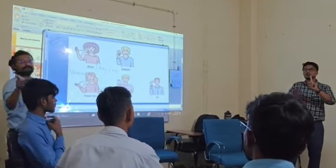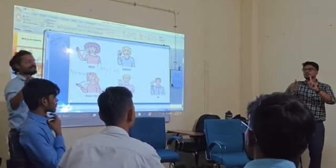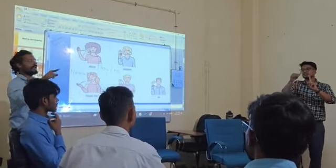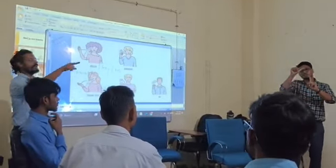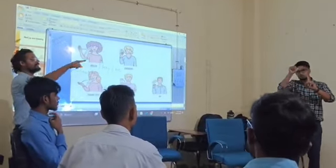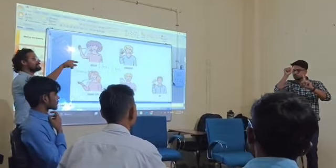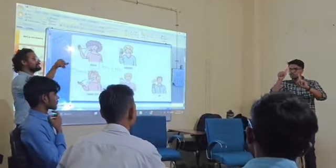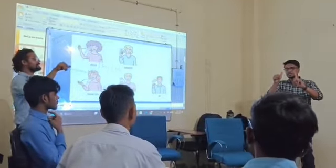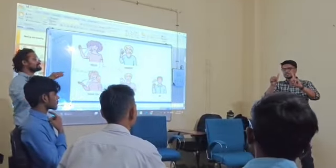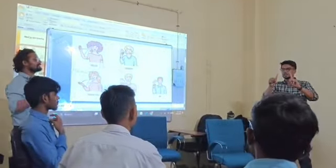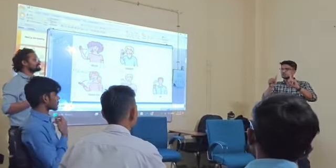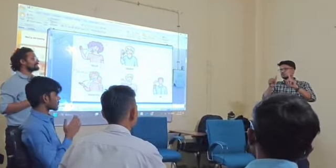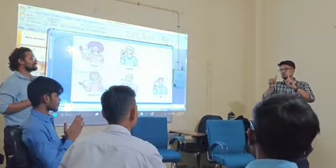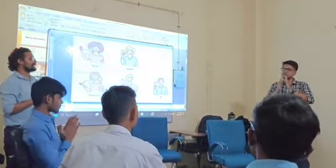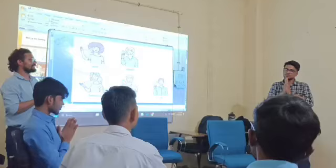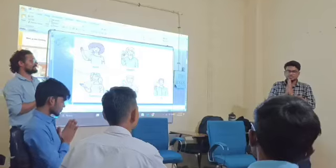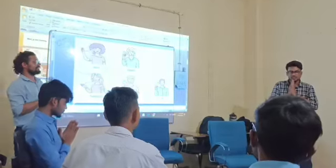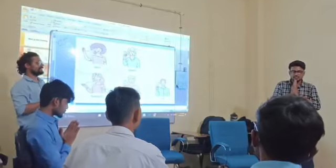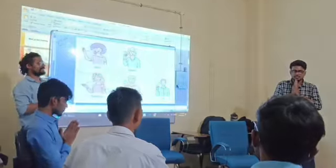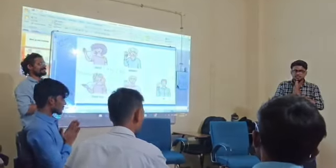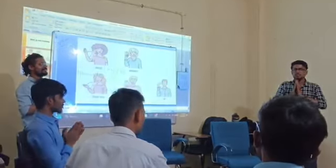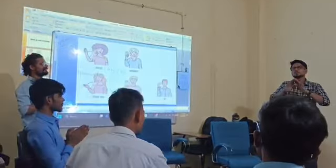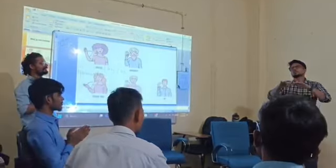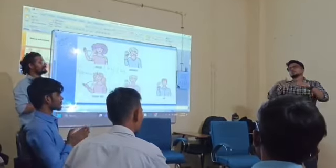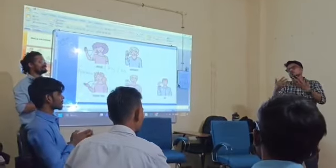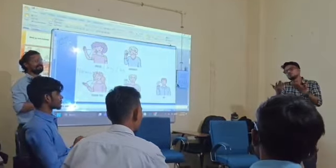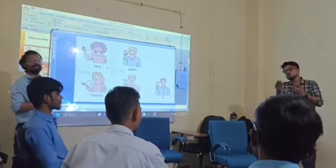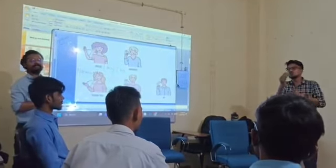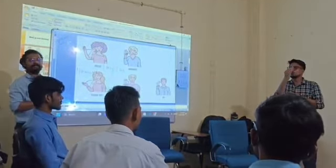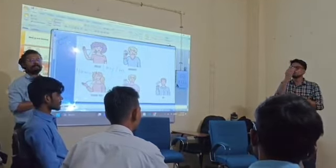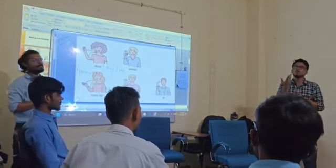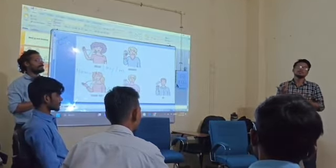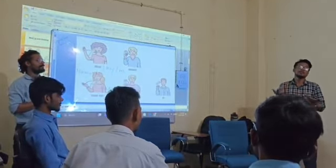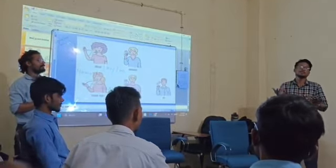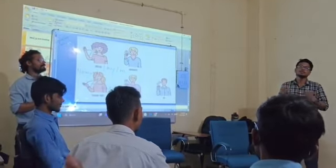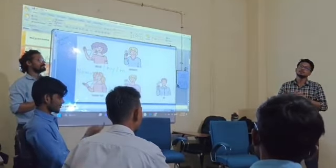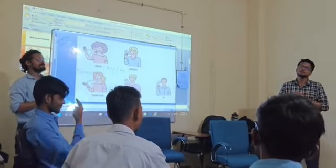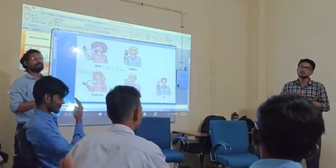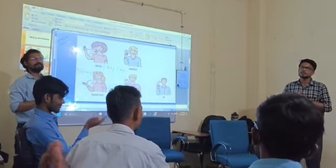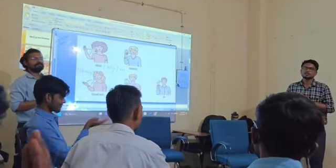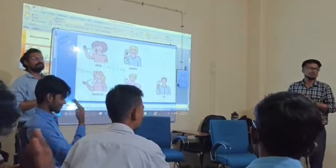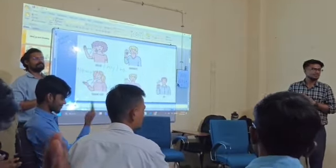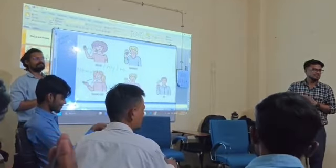मान लीजिए हिंदू हैं तो नमस्ते ये कर दिए। सपोज करो मुस्लिम है, कैसे नमस्ते करेंगे?